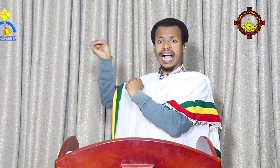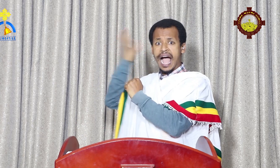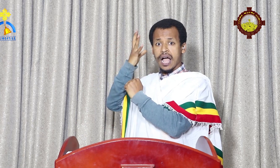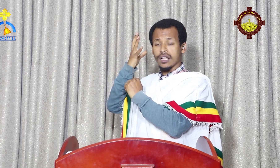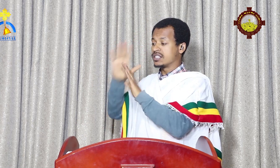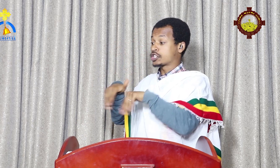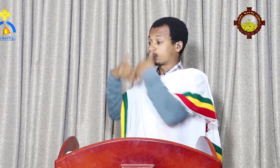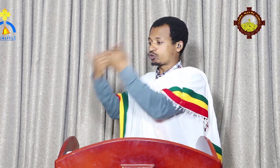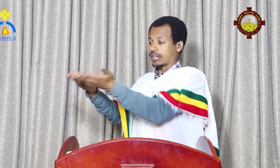ሰካ ሰጥቶታል።